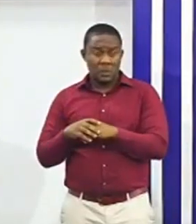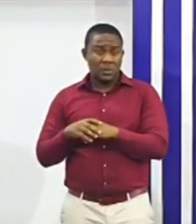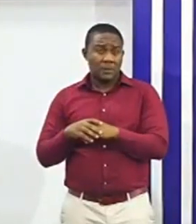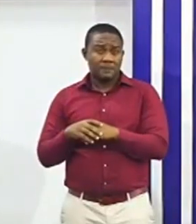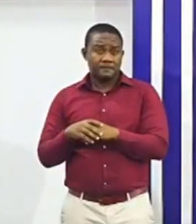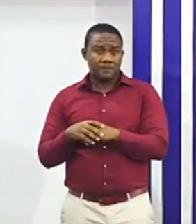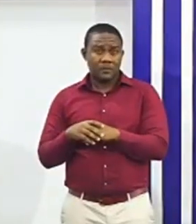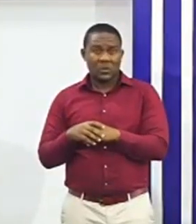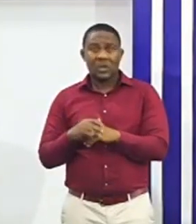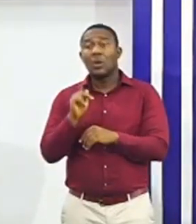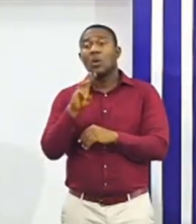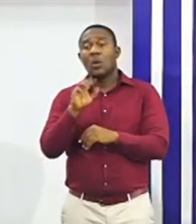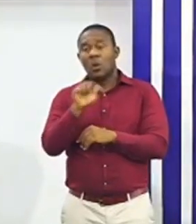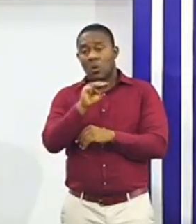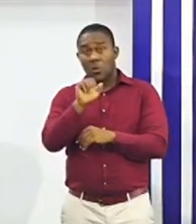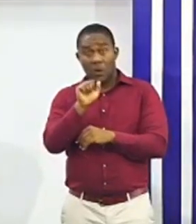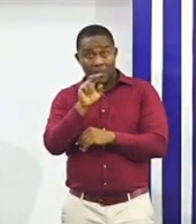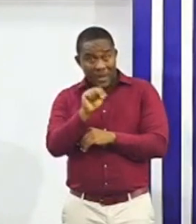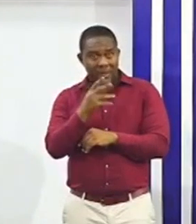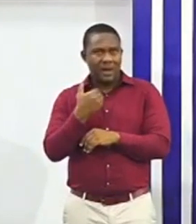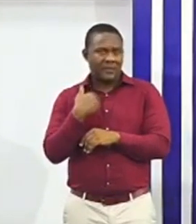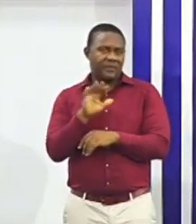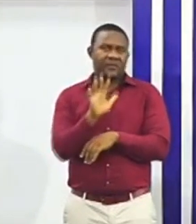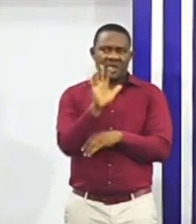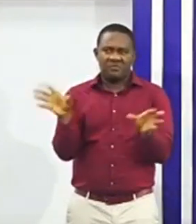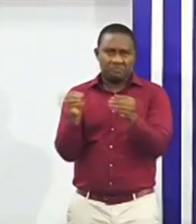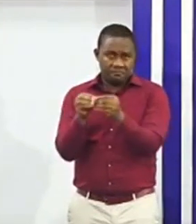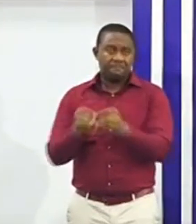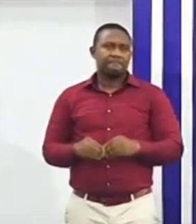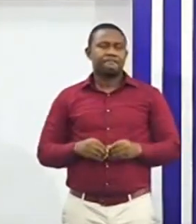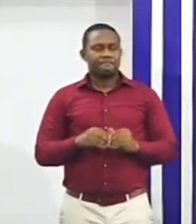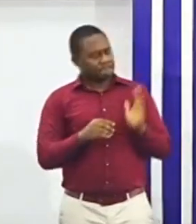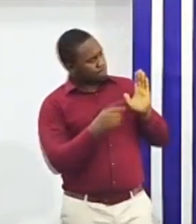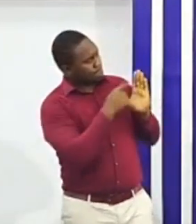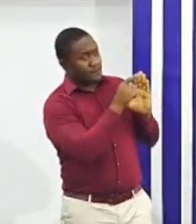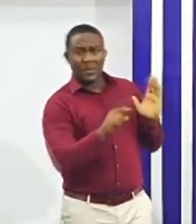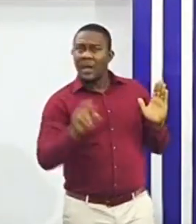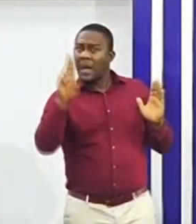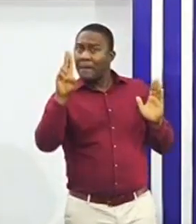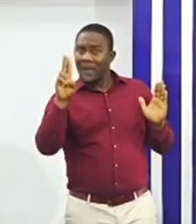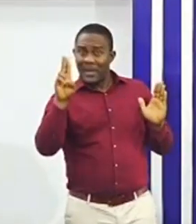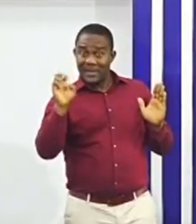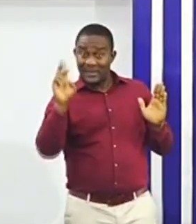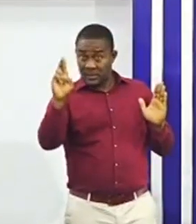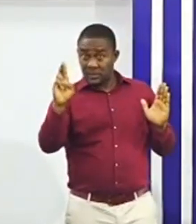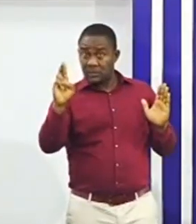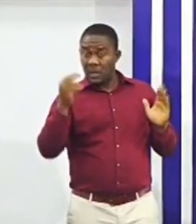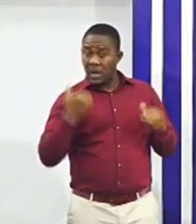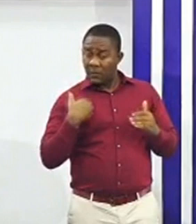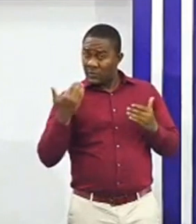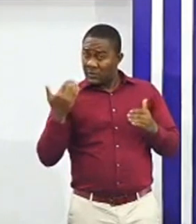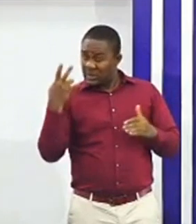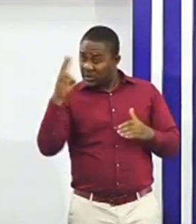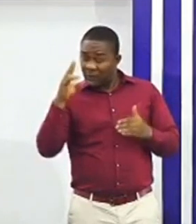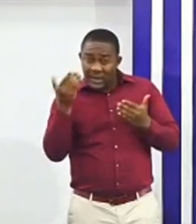tuuro a nyɔgrɔ ka ba meŋ pɔg noba a nyɔge a baaloŋ. Kaŋ la maaleŋ de. Noba te naŋ tuuro nyɔgrɔ ka ba